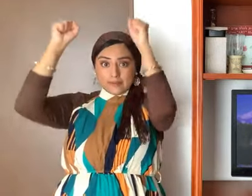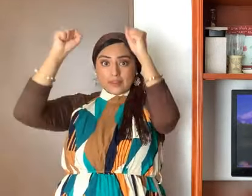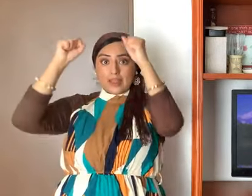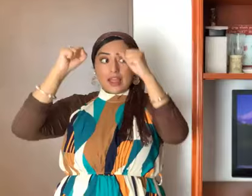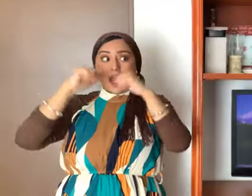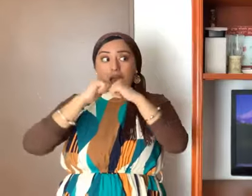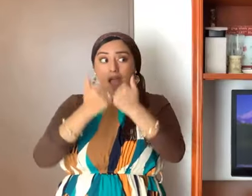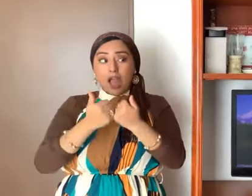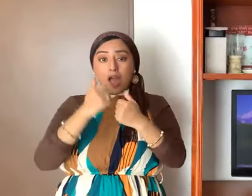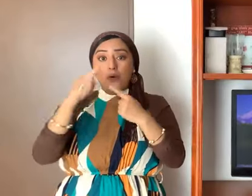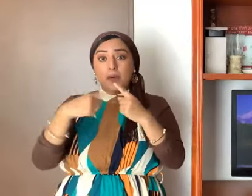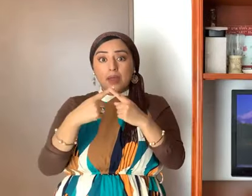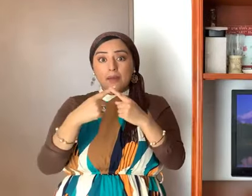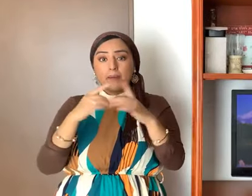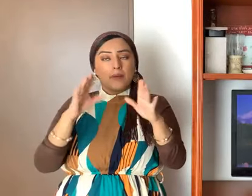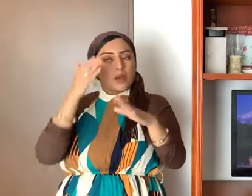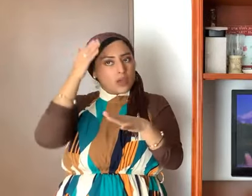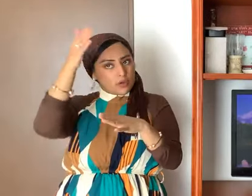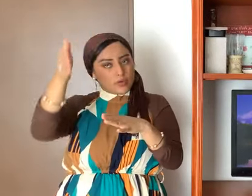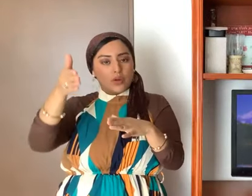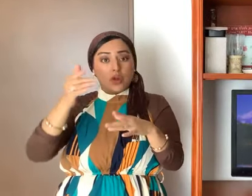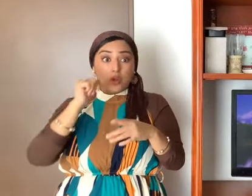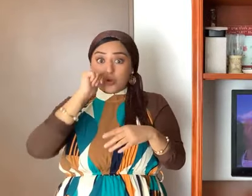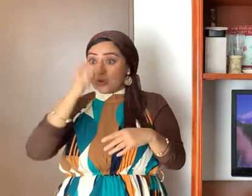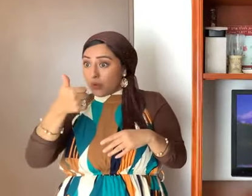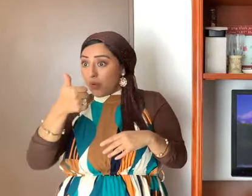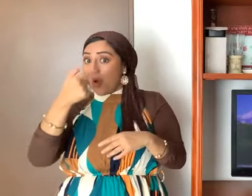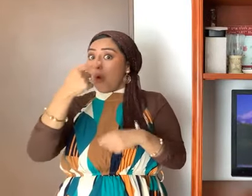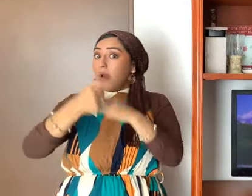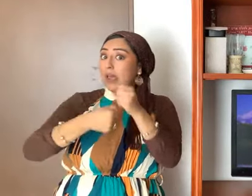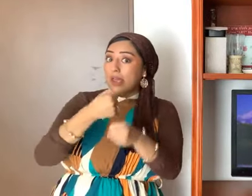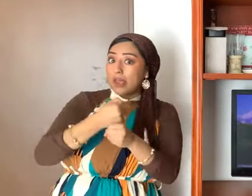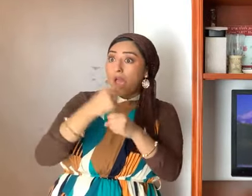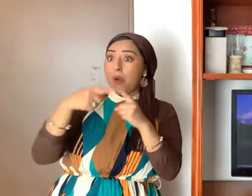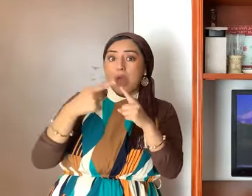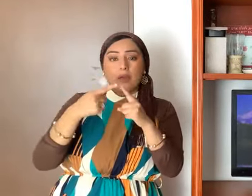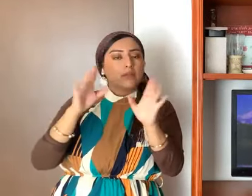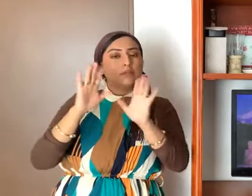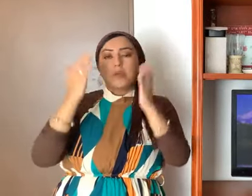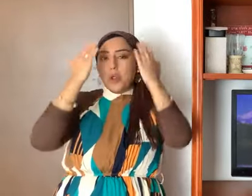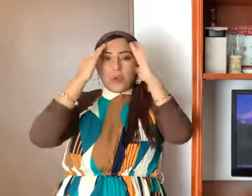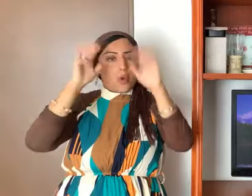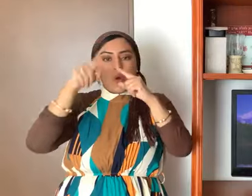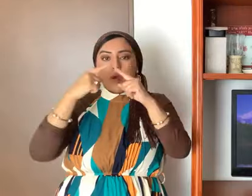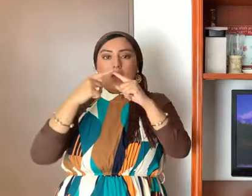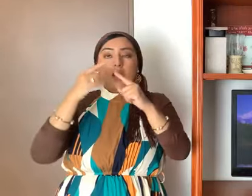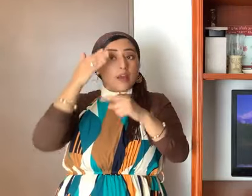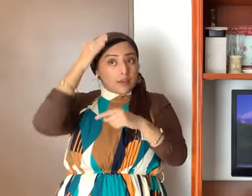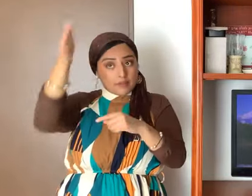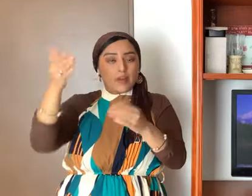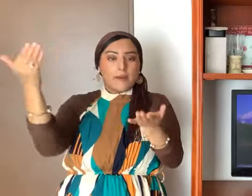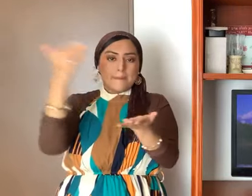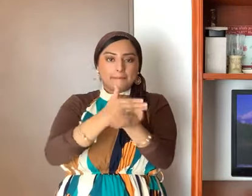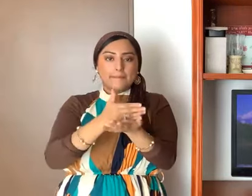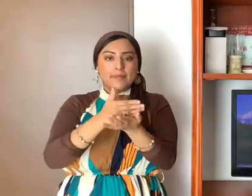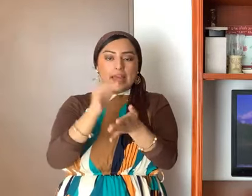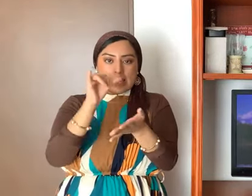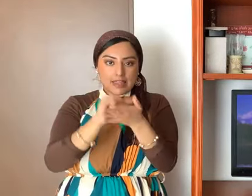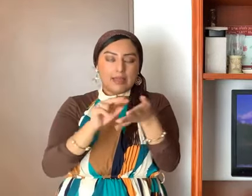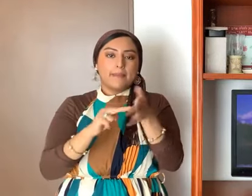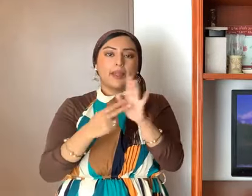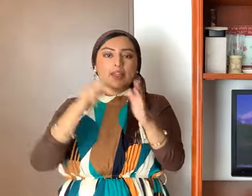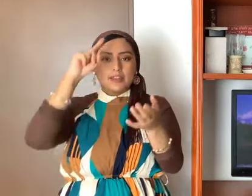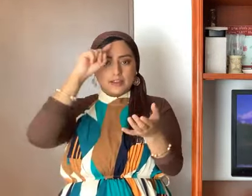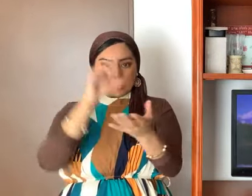Roy? ¿Cuándo? Llegará. ¿Cómo? Pero mañana, en un año, entonces llegará. ¿Llegará? Esa es la certeza. Eso es